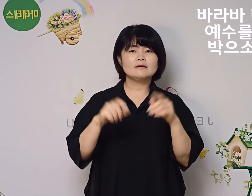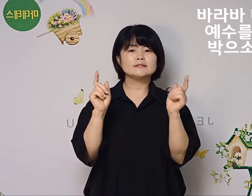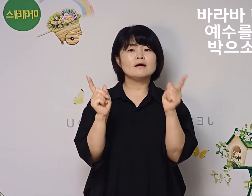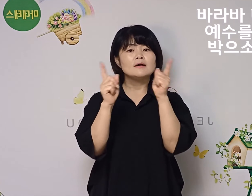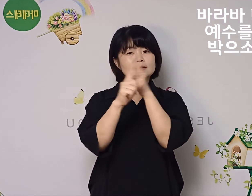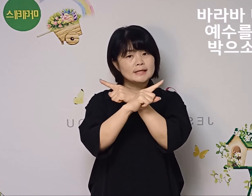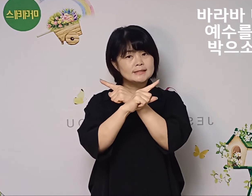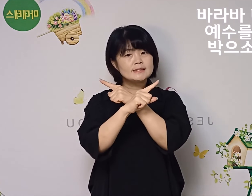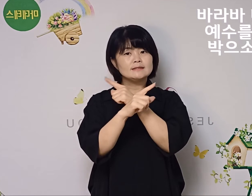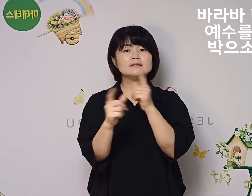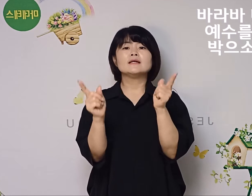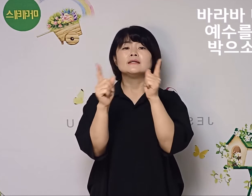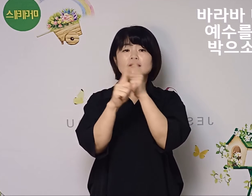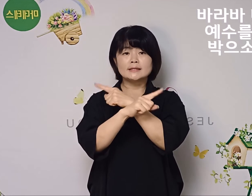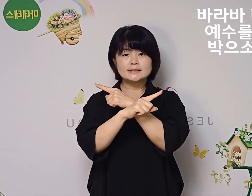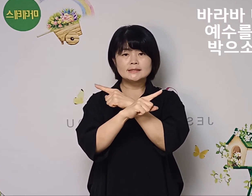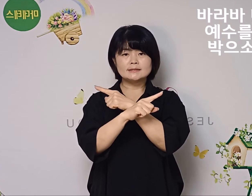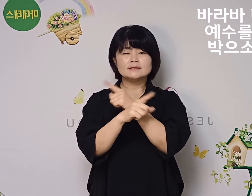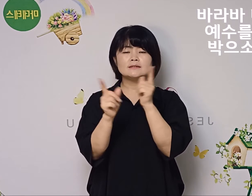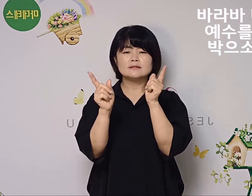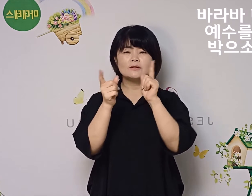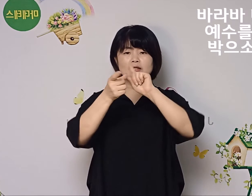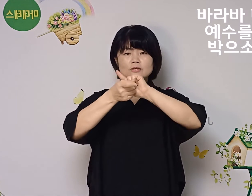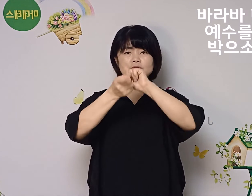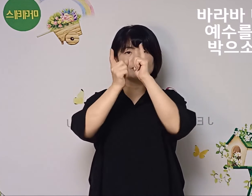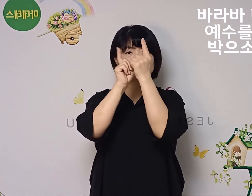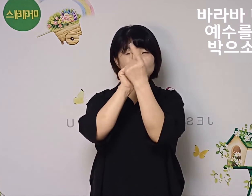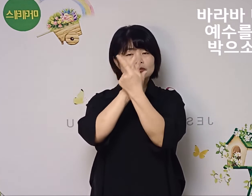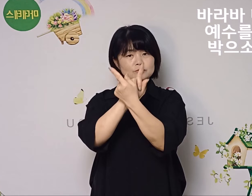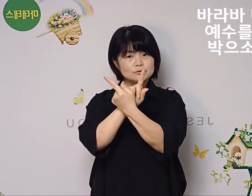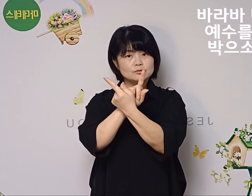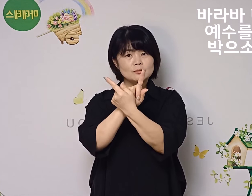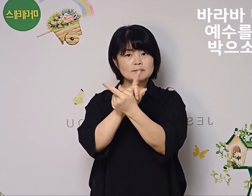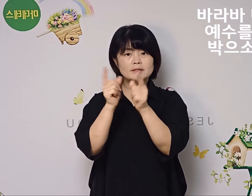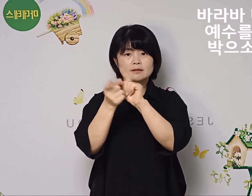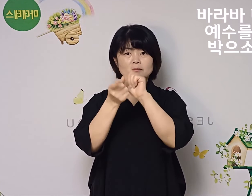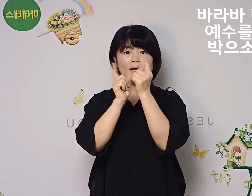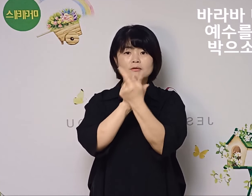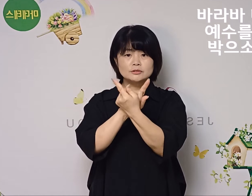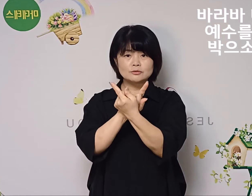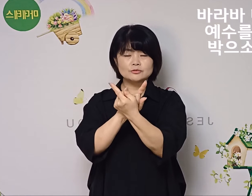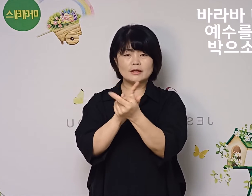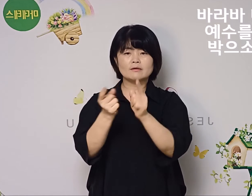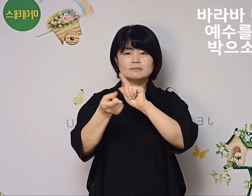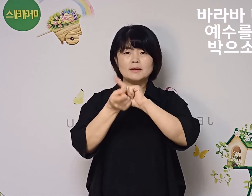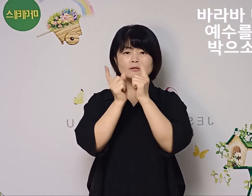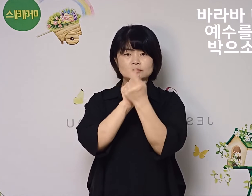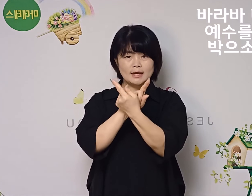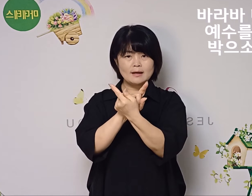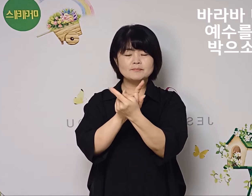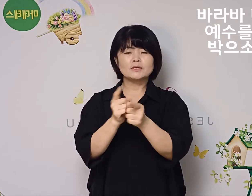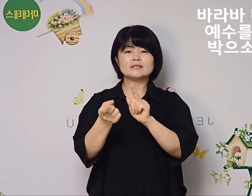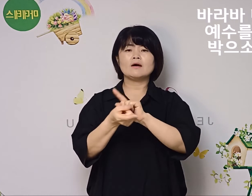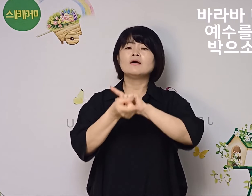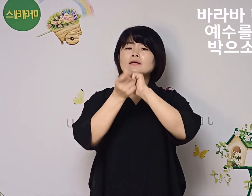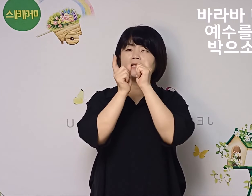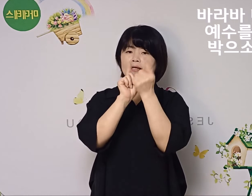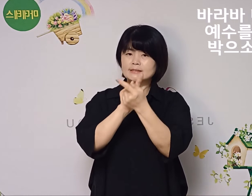그래서 대신 이렇게 하셔도 되고, 뭐 어떤 율동감 있게 이렇게 바꾸셔도 돼요. 바꾸다. 그래서